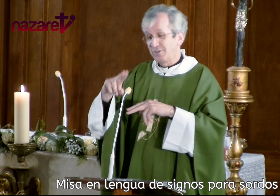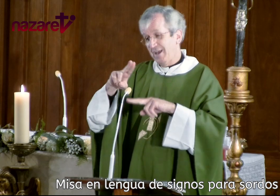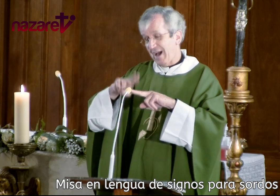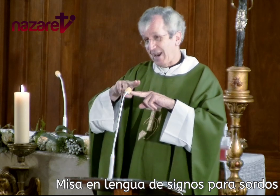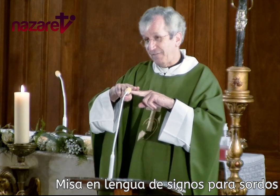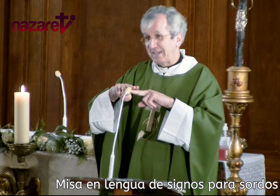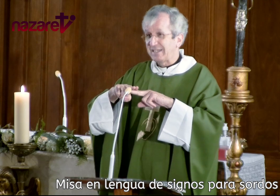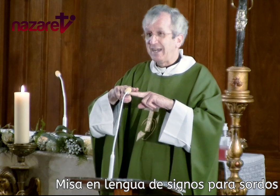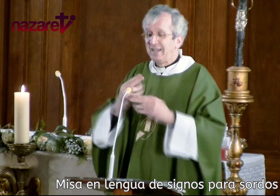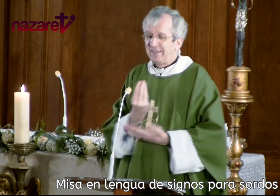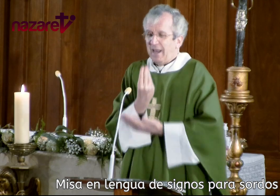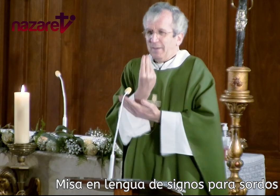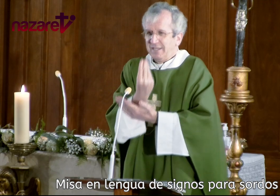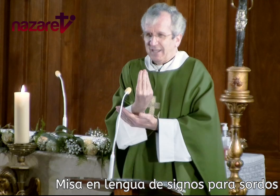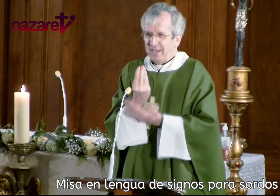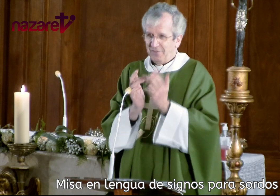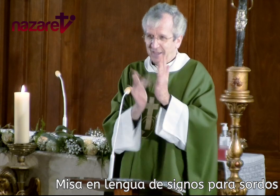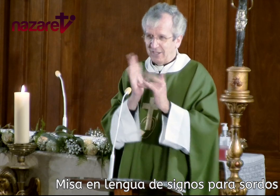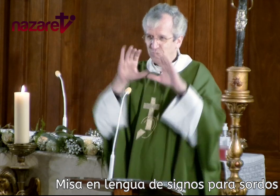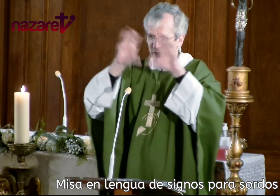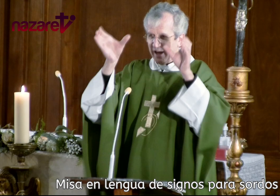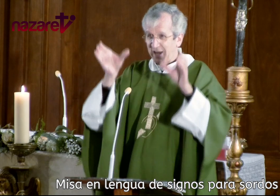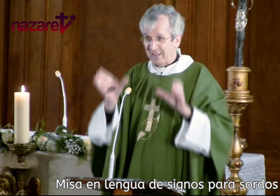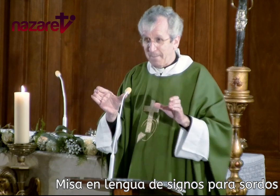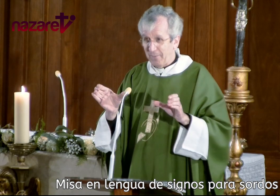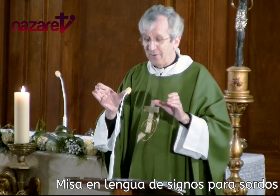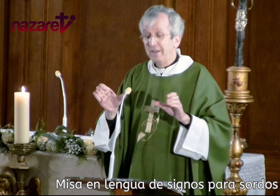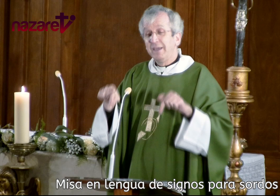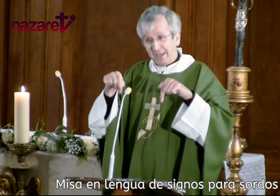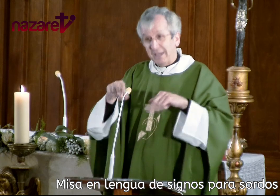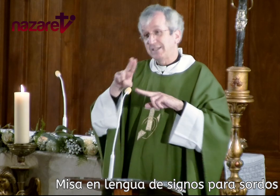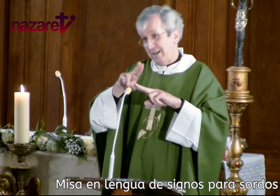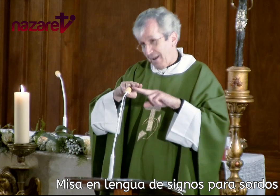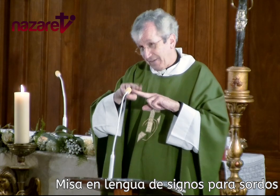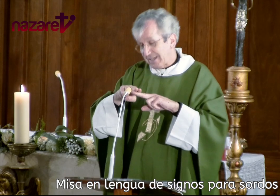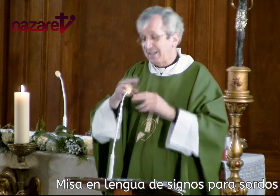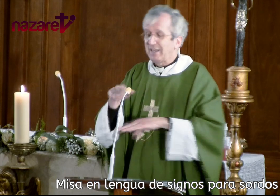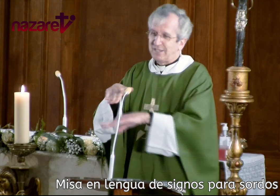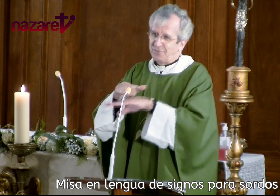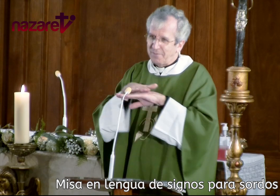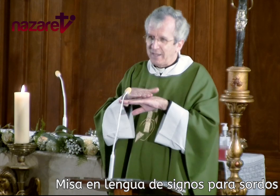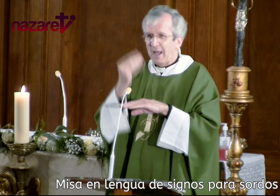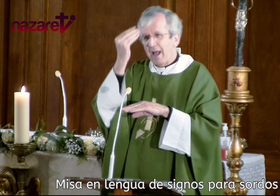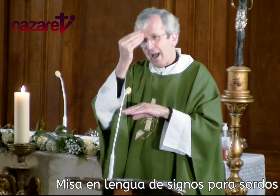a la fiesta de la presentación de jesús en el templo es la fiesta que se nos invita a pensar